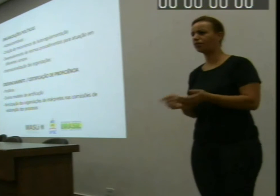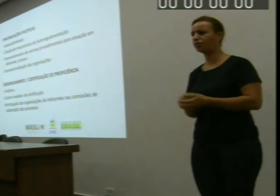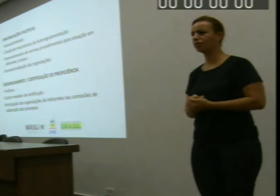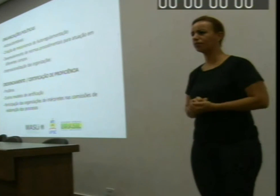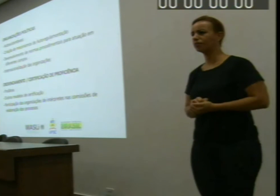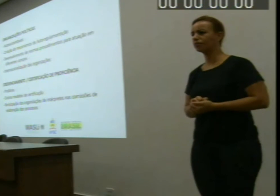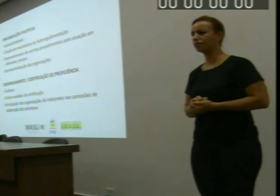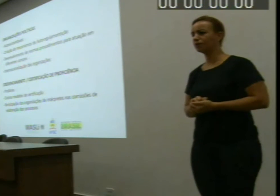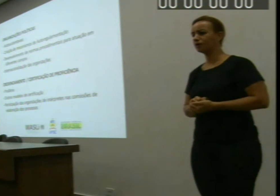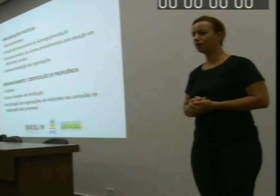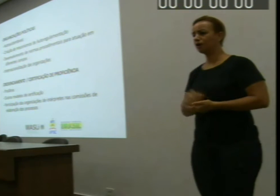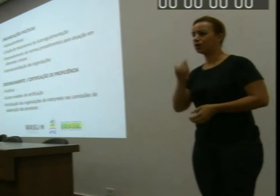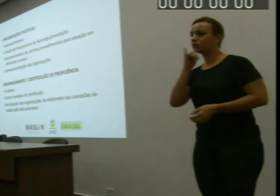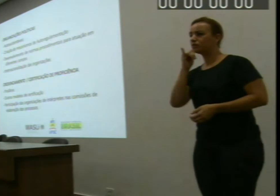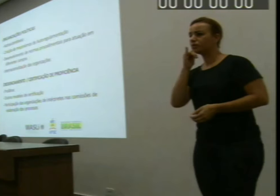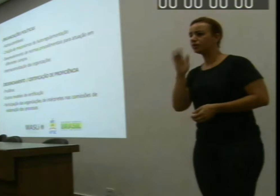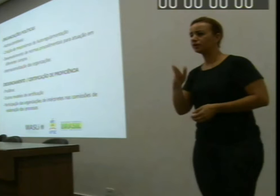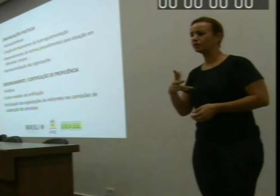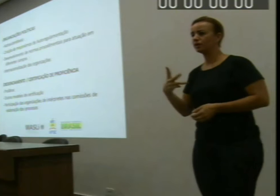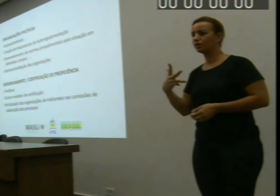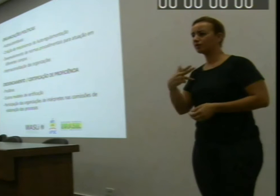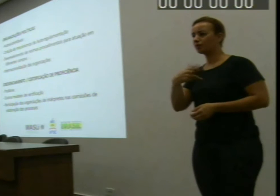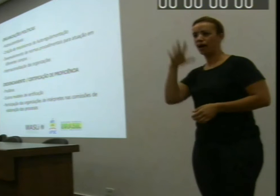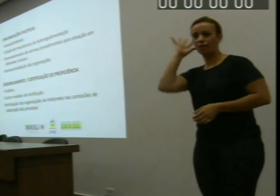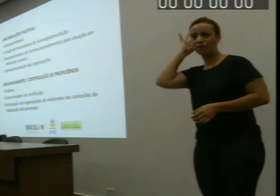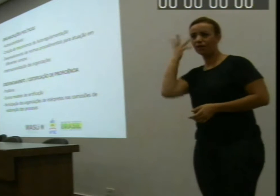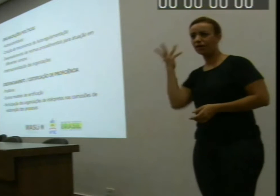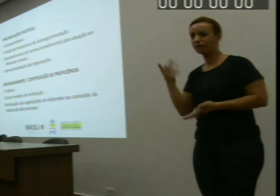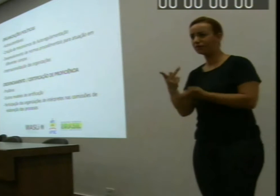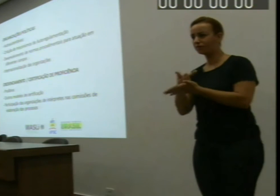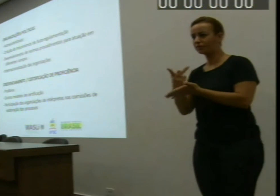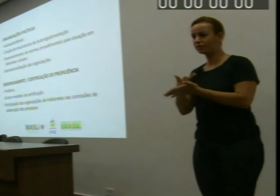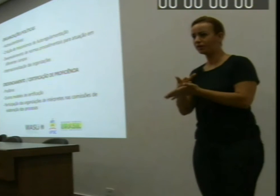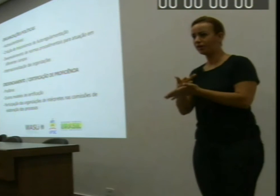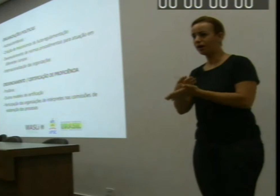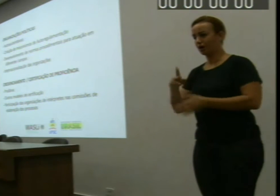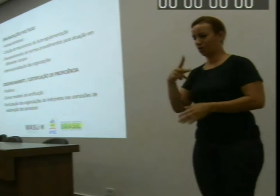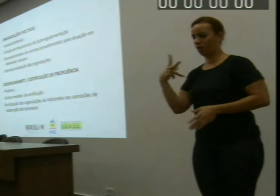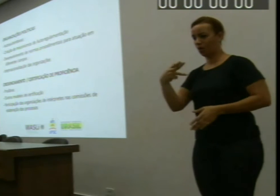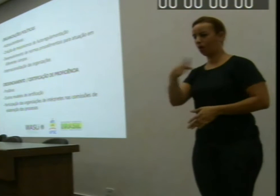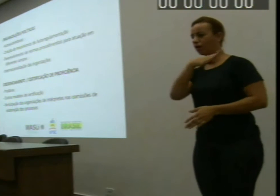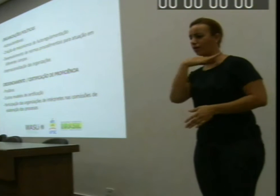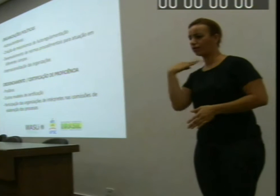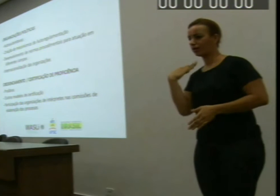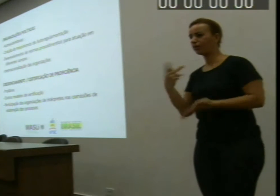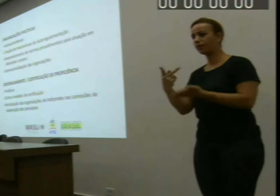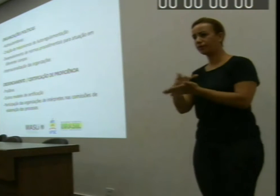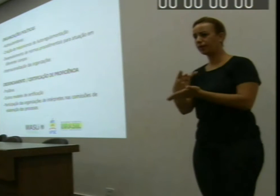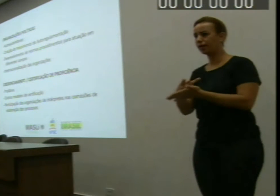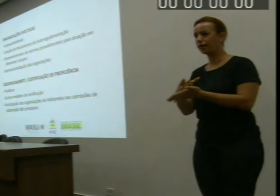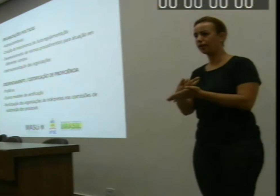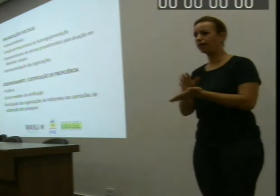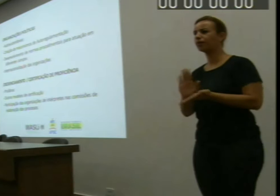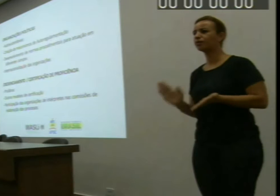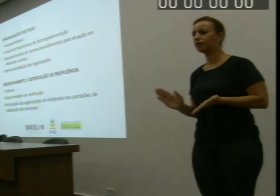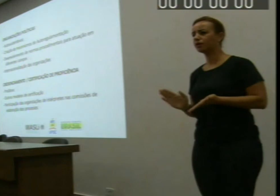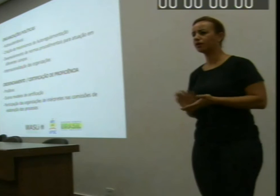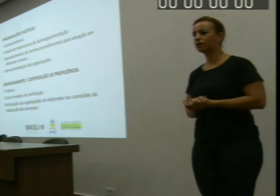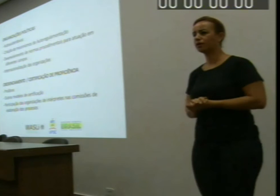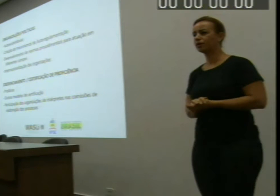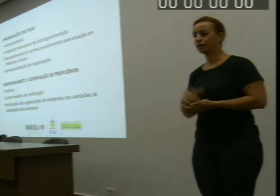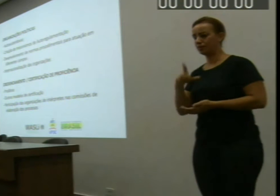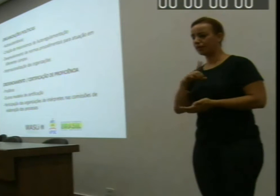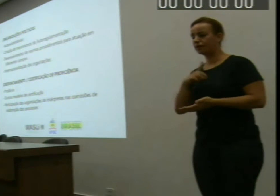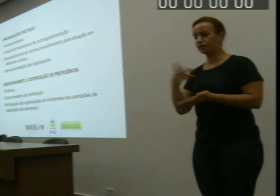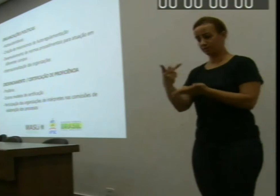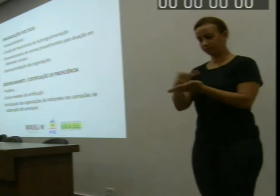errar meu cabelo eu não morro se ele errar meu cabelo eu não perco minha cabeça né são erros que podem ser amenizados